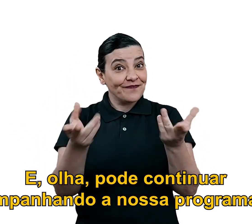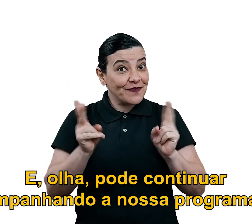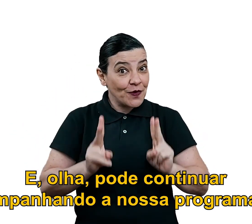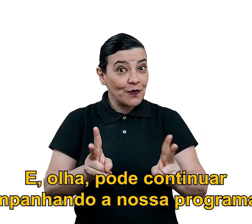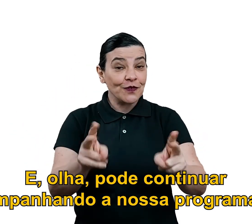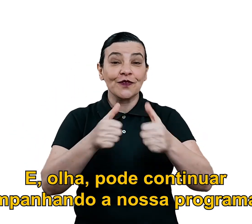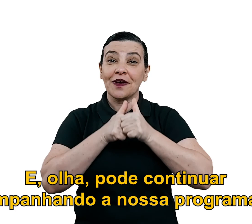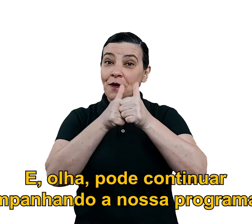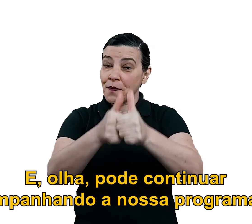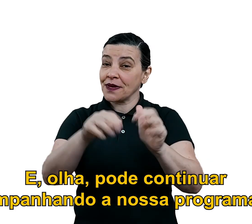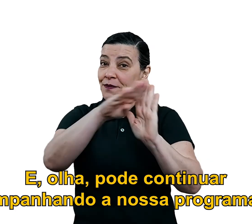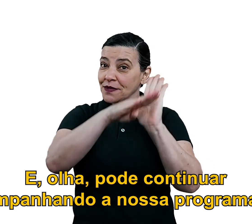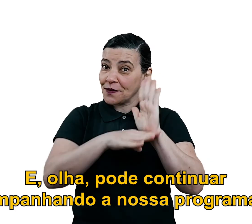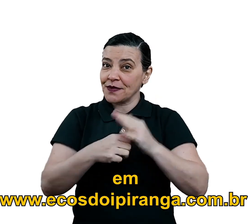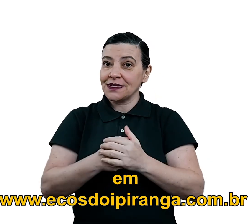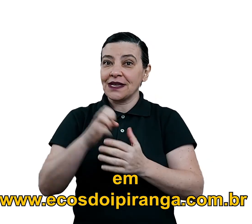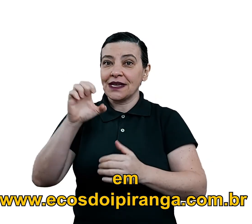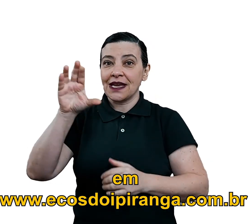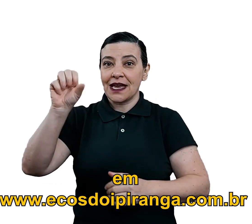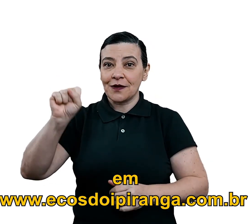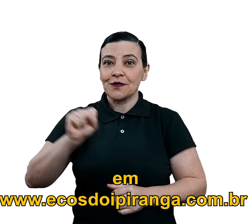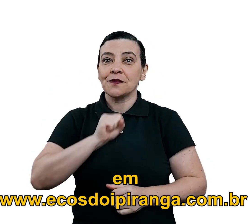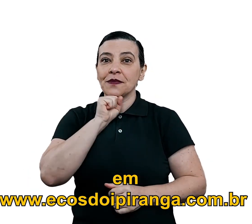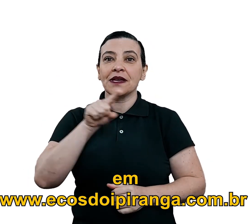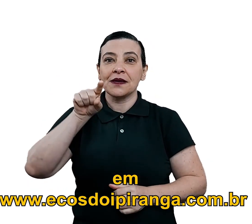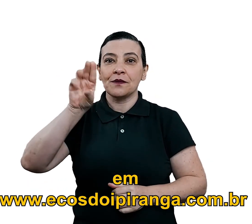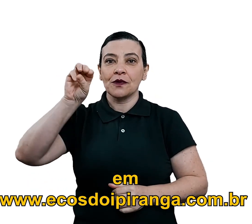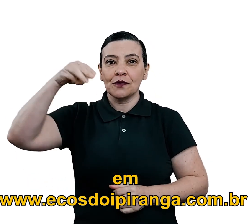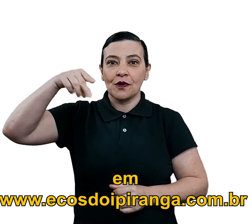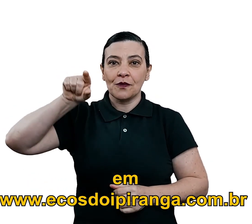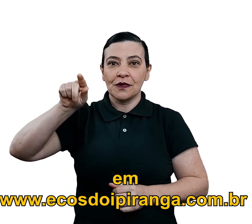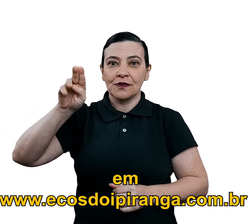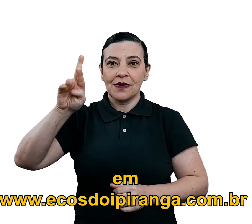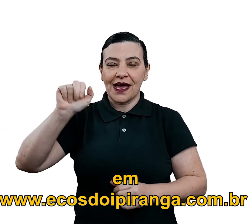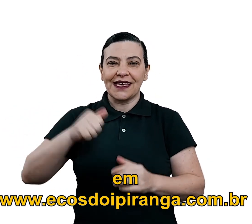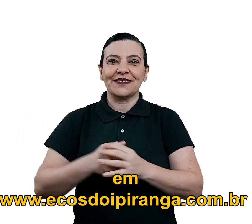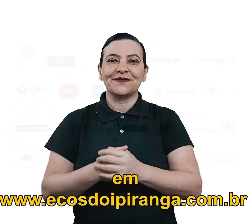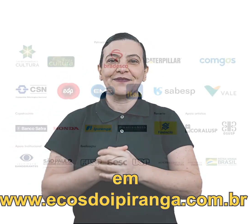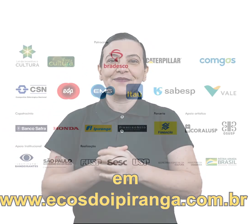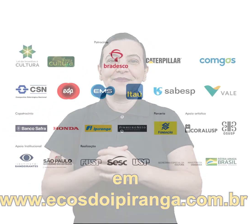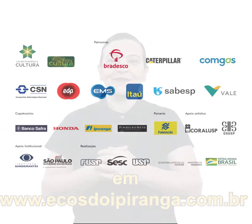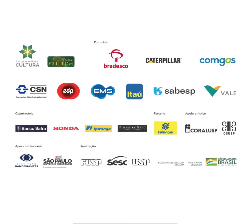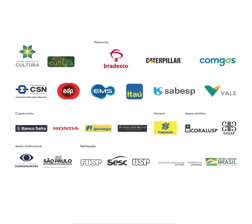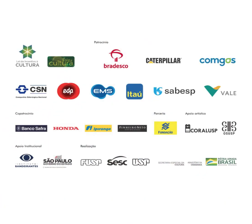E ó, pode continuar acompanhando a nossa programação em ecosdoipiranga.com.br.